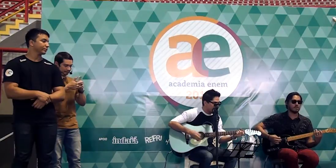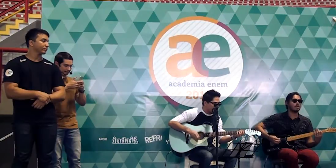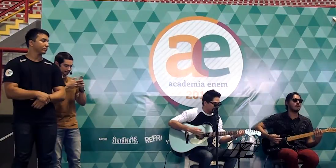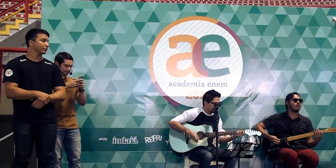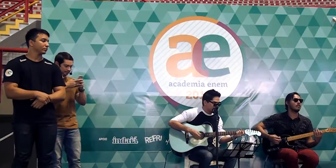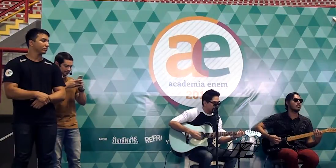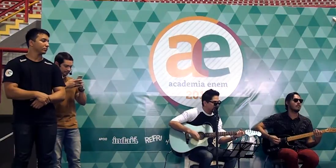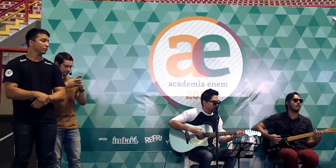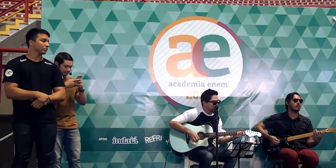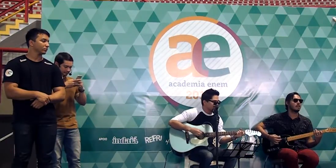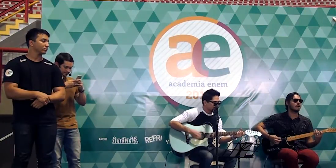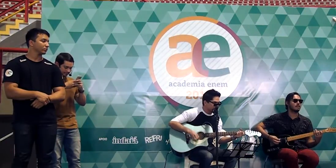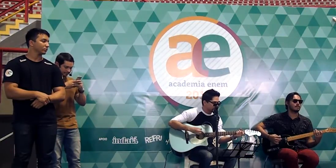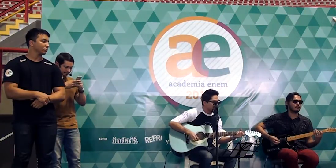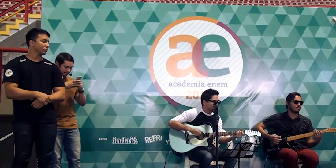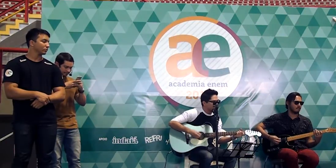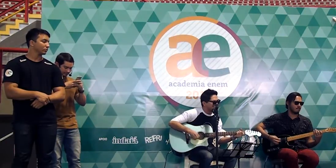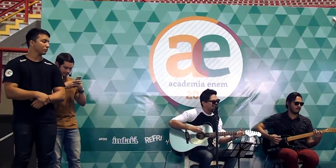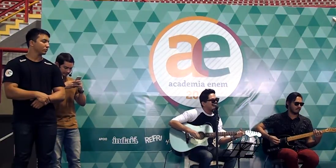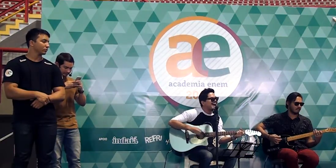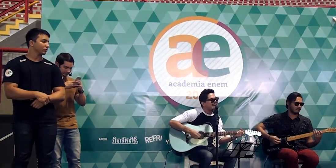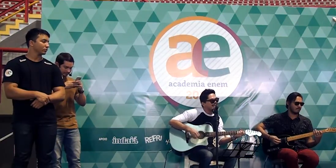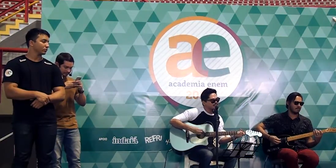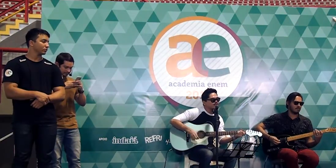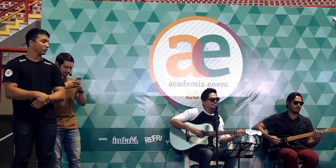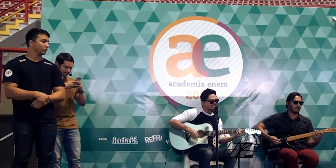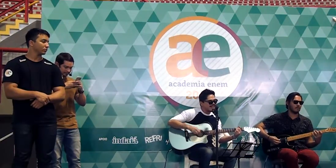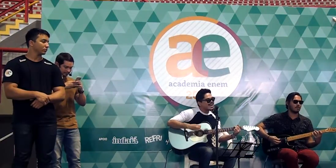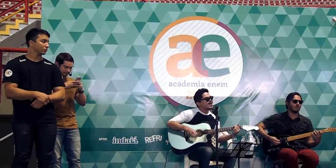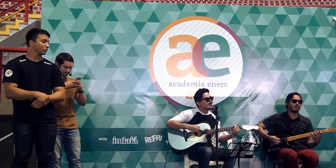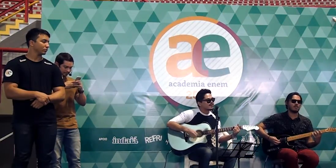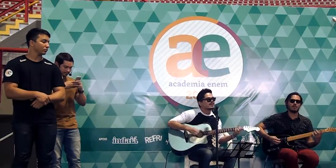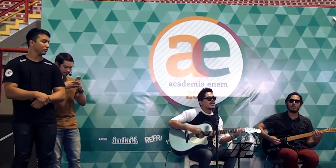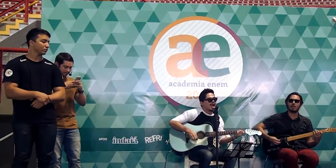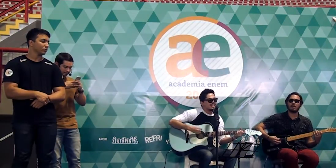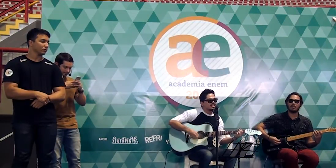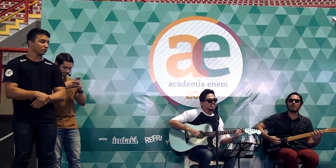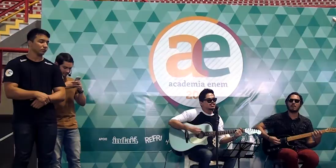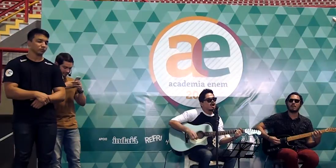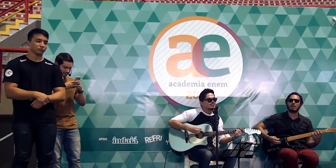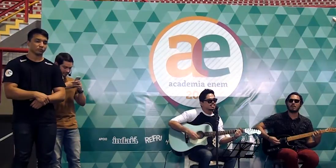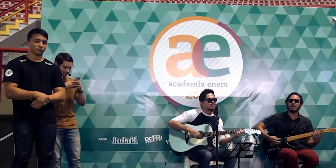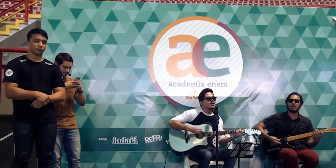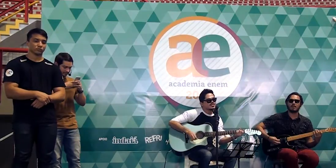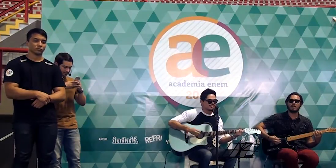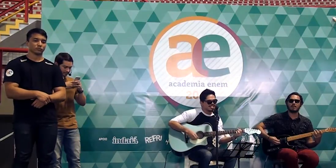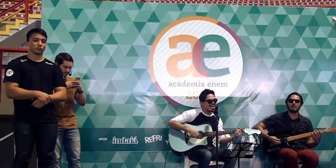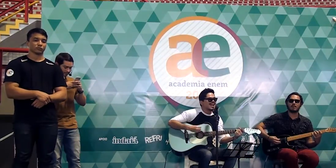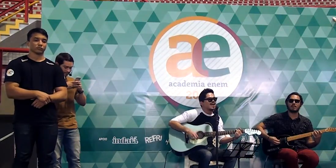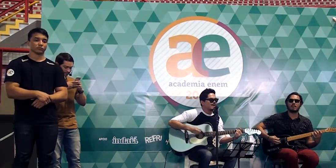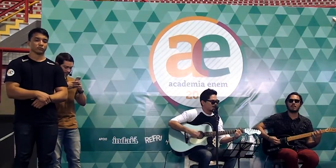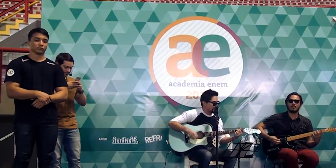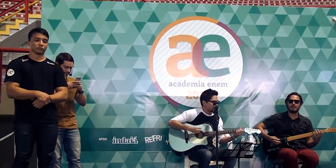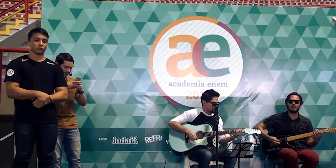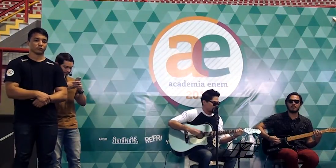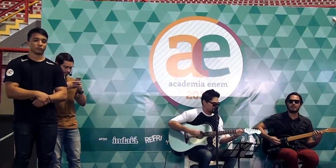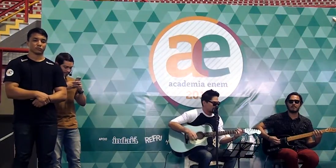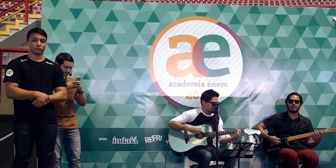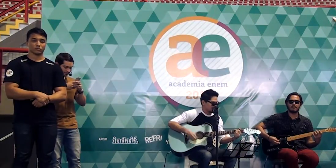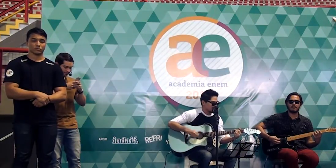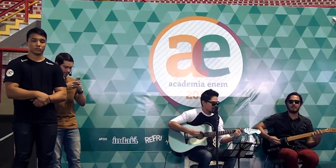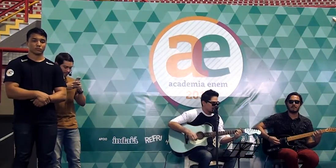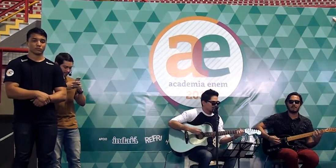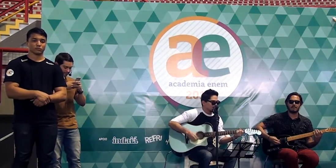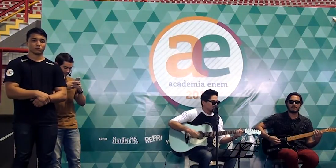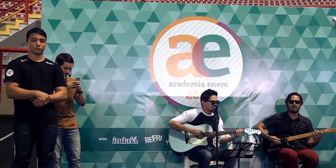criar, a gente pede grana e não consegue pagar. Inútil, a gente somos inútil.